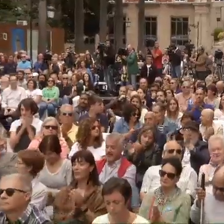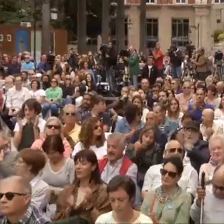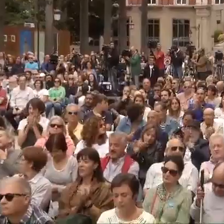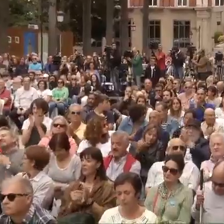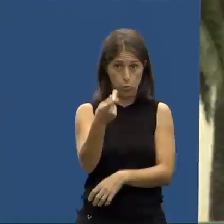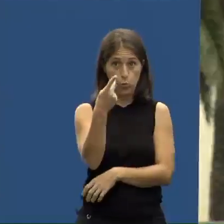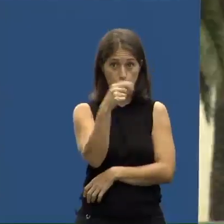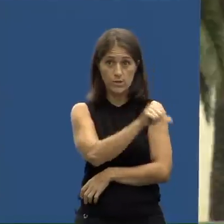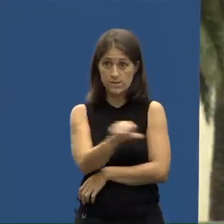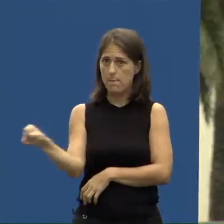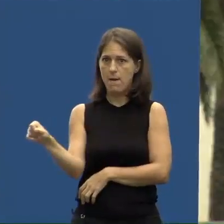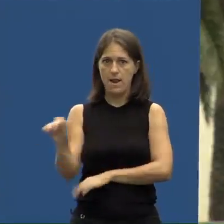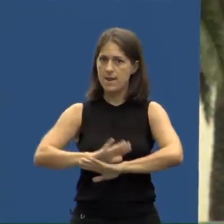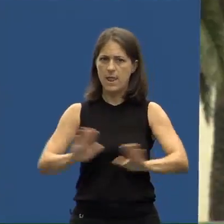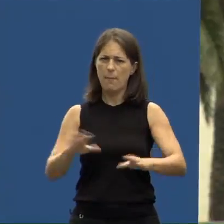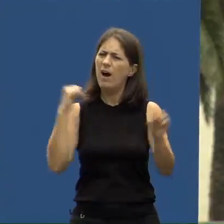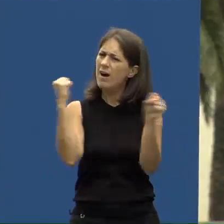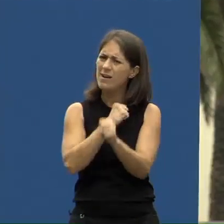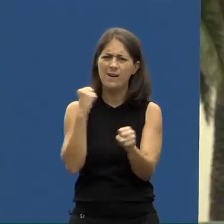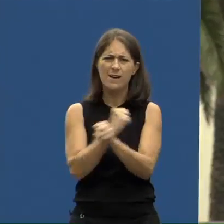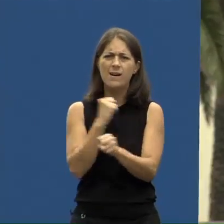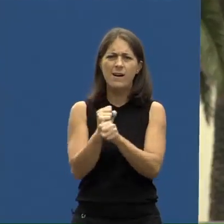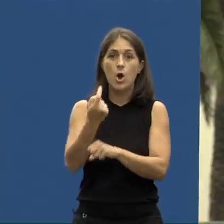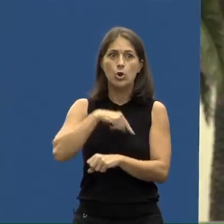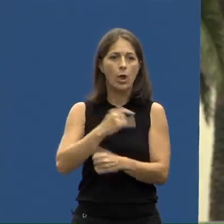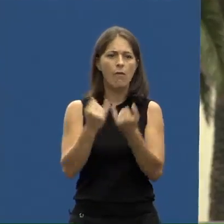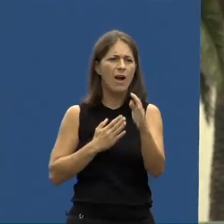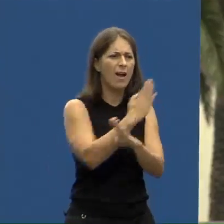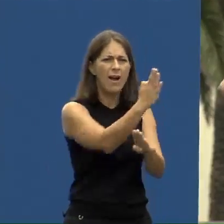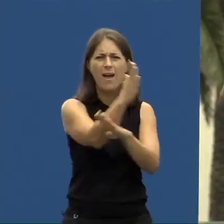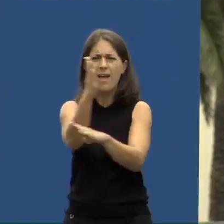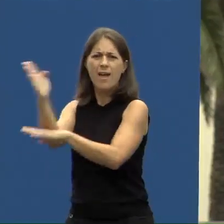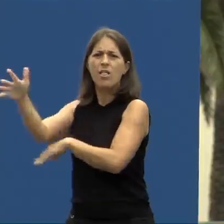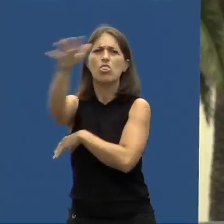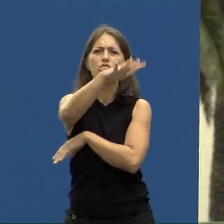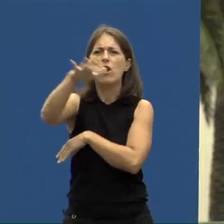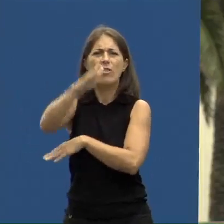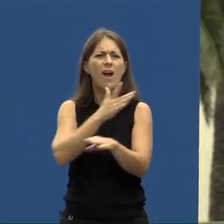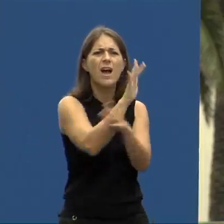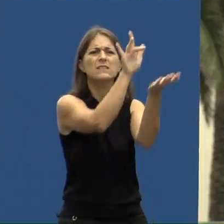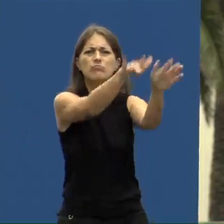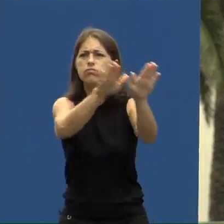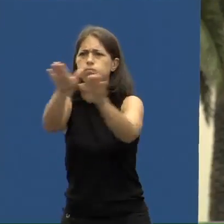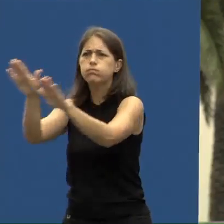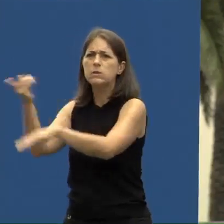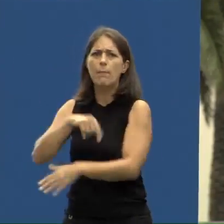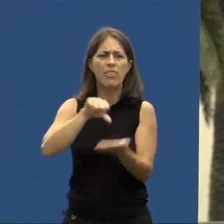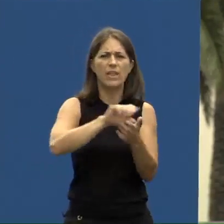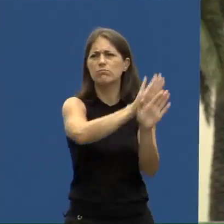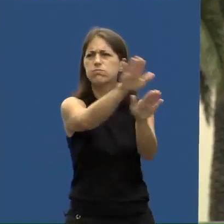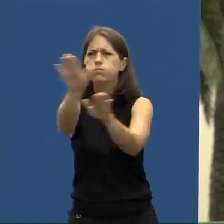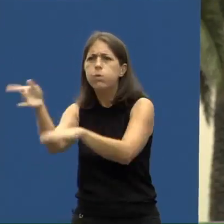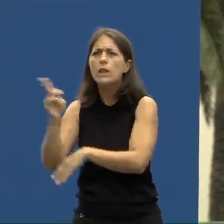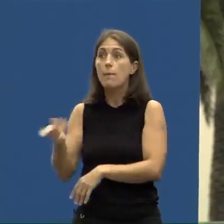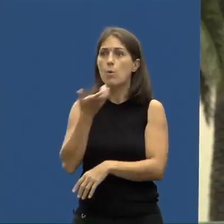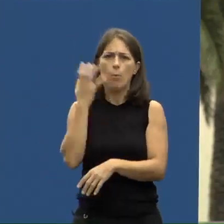Quédanos unha semana de traballo. Temos que chegar a todas partes, a todos os barrios, a todas as vilas, a todas as cidades. Temos que chegar a